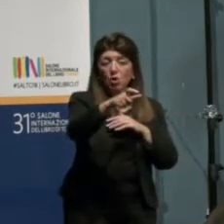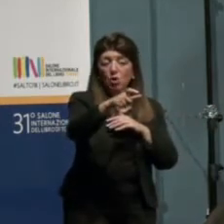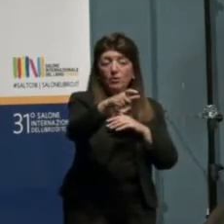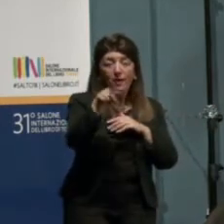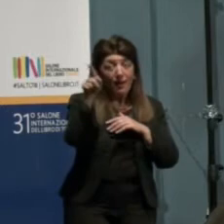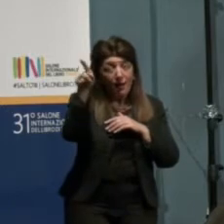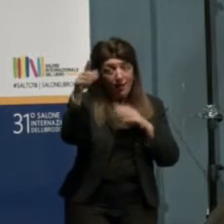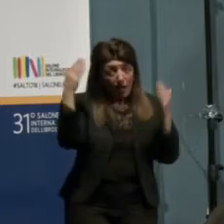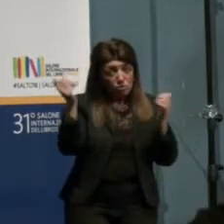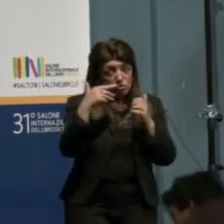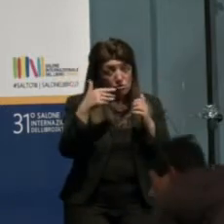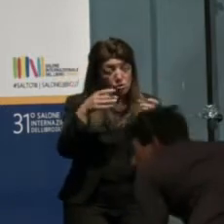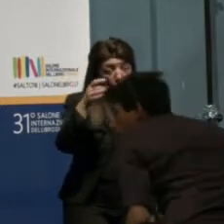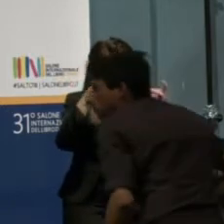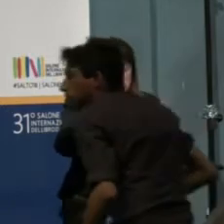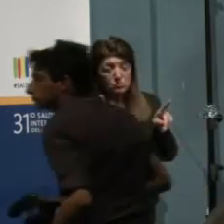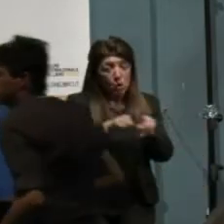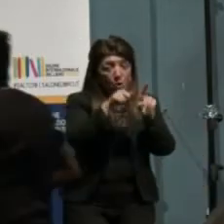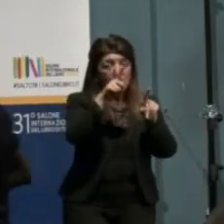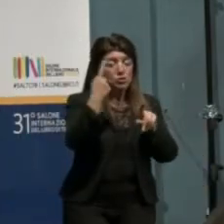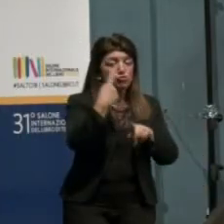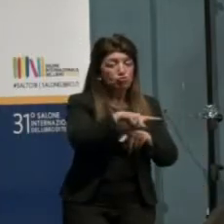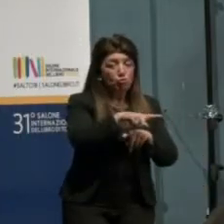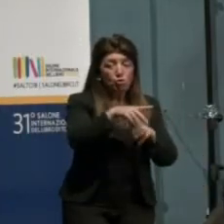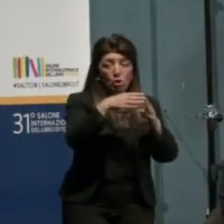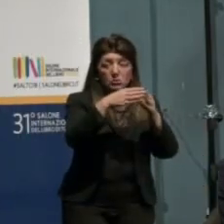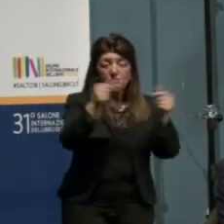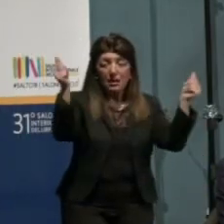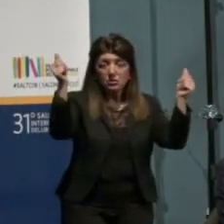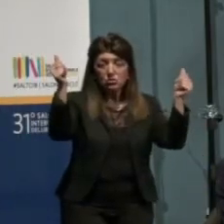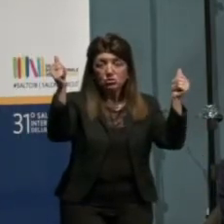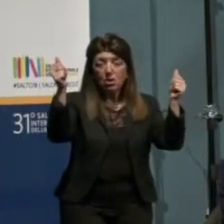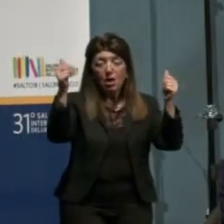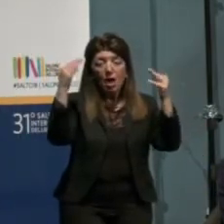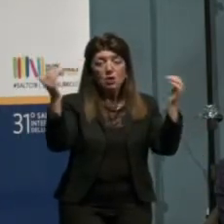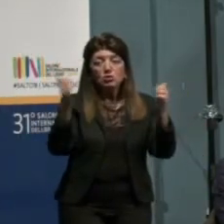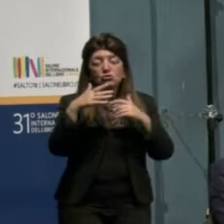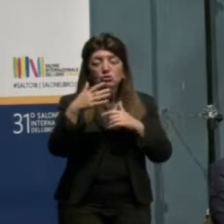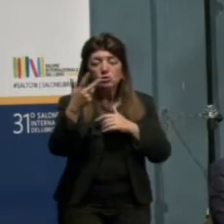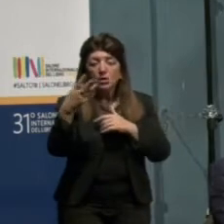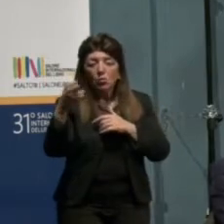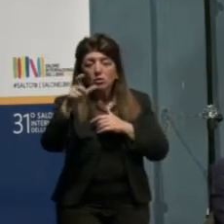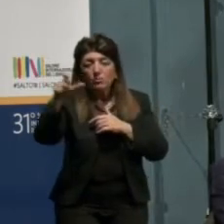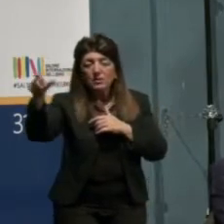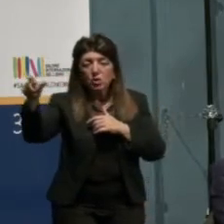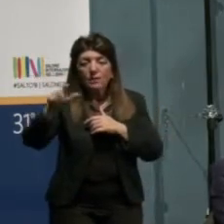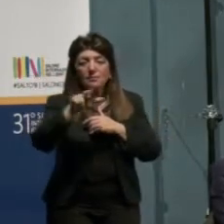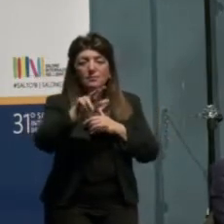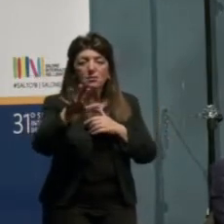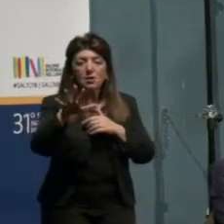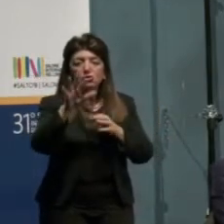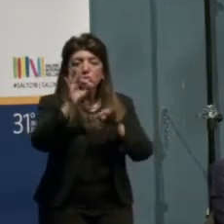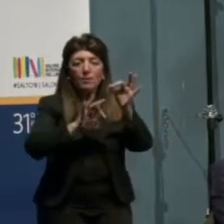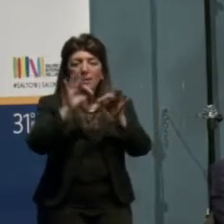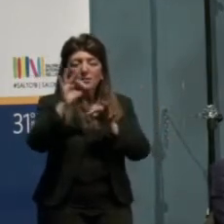ogni giorno scompaiono nel nulla delle persone che scompaiono ogni giorno in egitto il 35 per cento non ricompare più